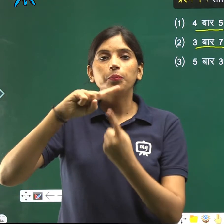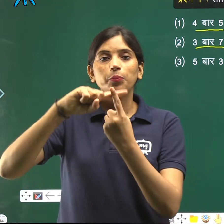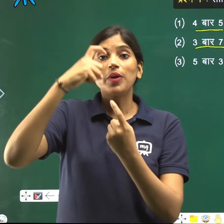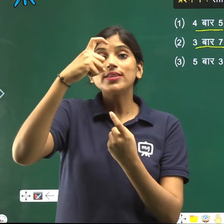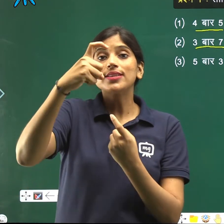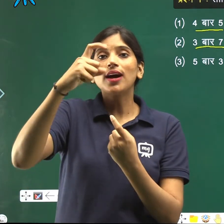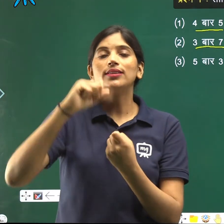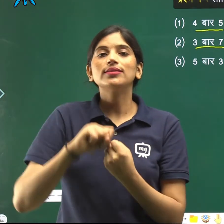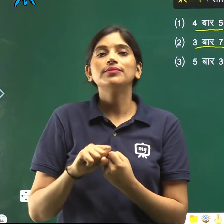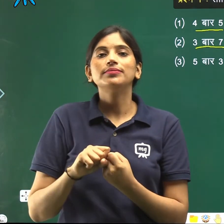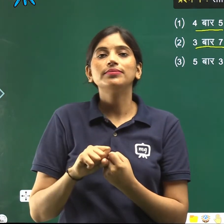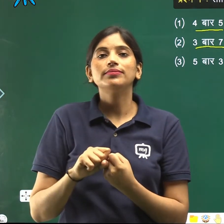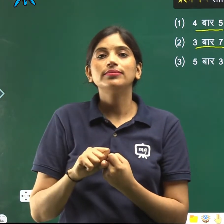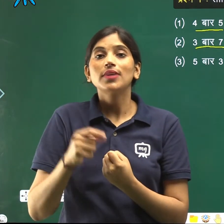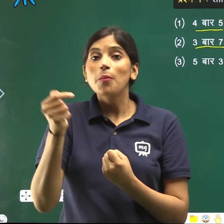प्लस 7